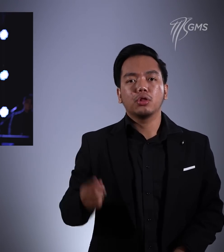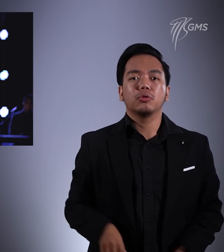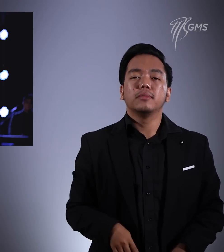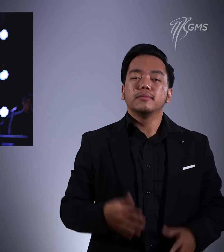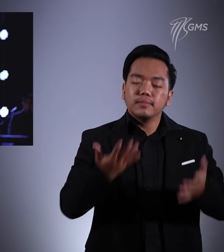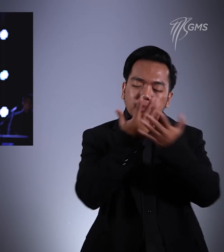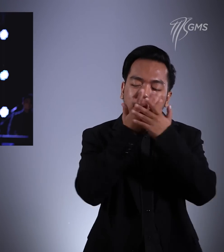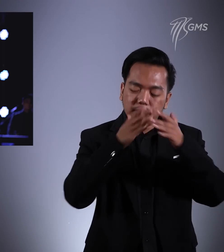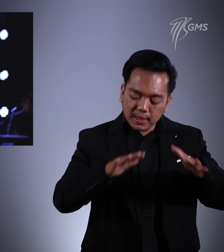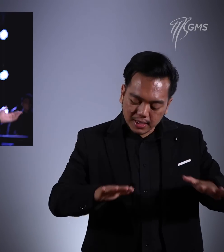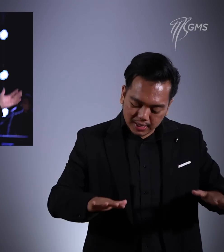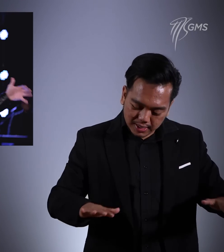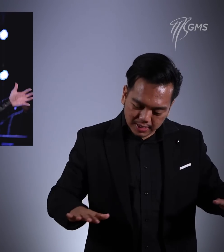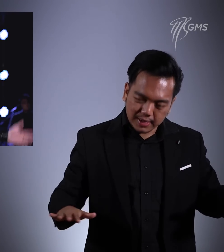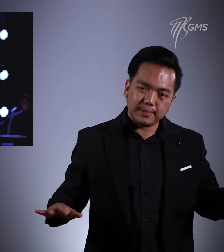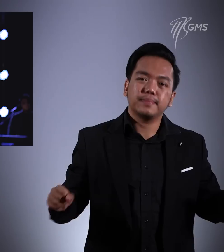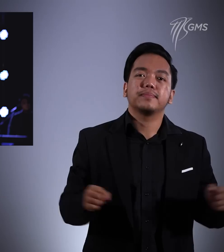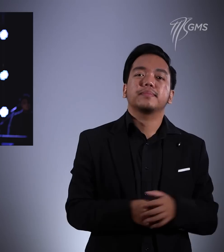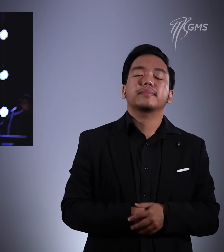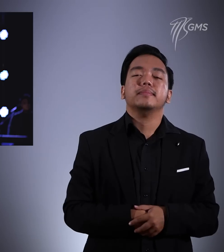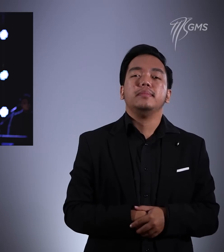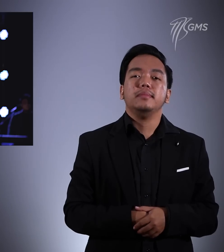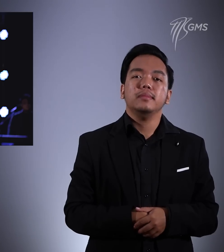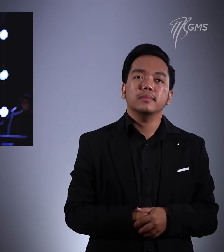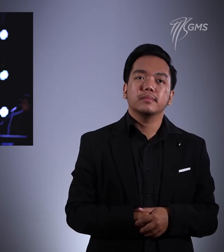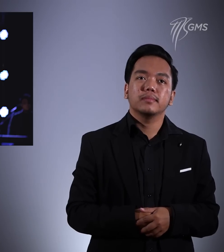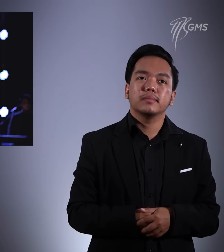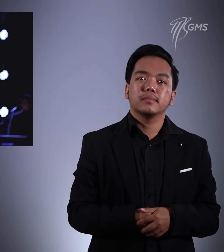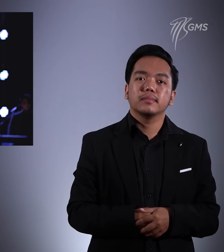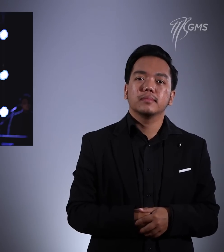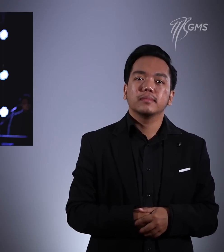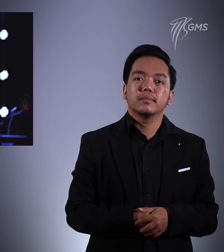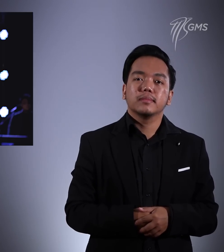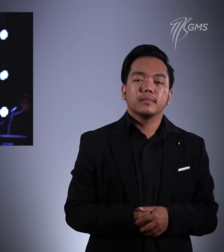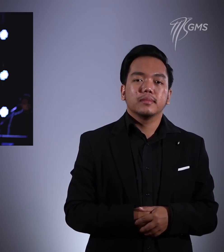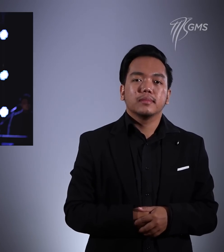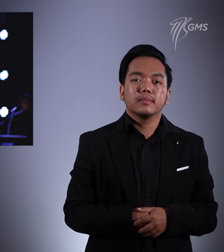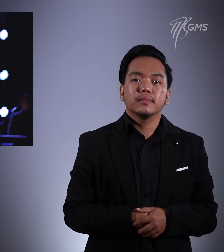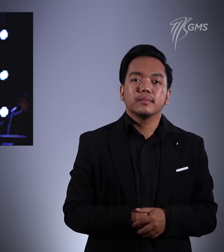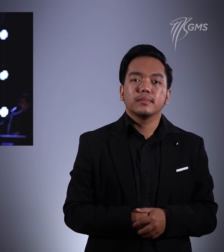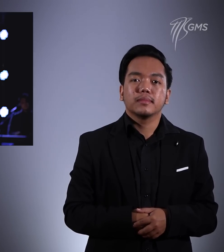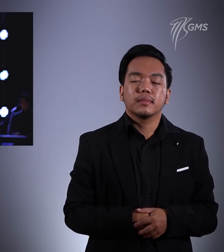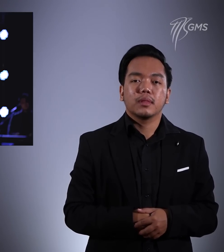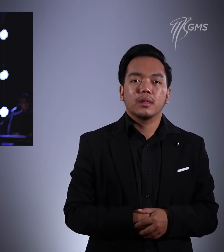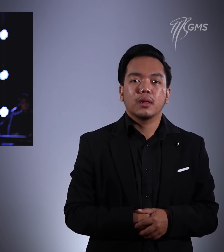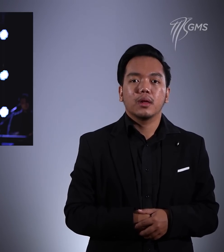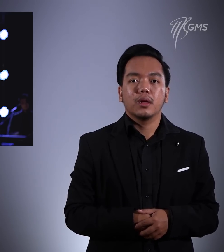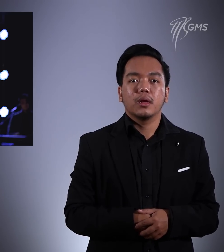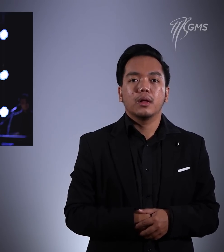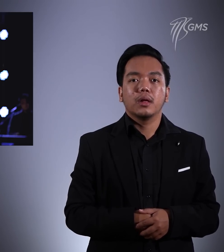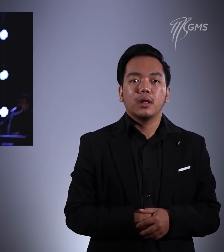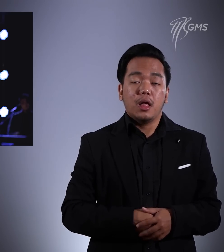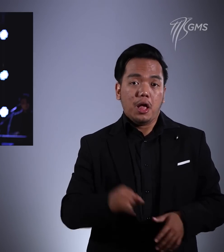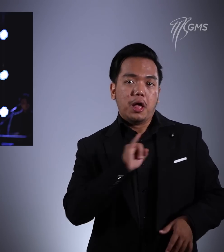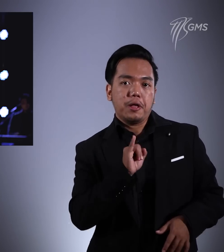Yang membuat saya juga hari ini bisa melayani Anda, kami bisa melayani Anda, it's because of our faith in Jesus. And our faith in you.